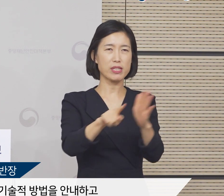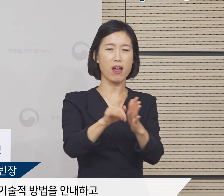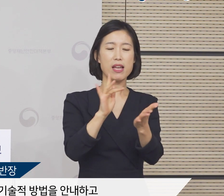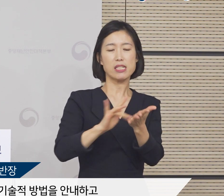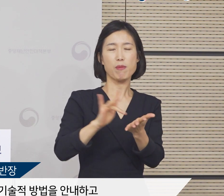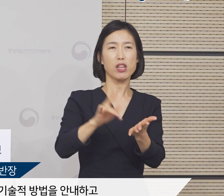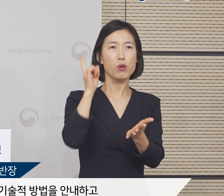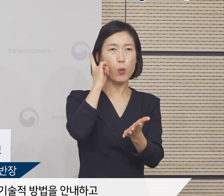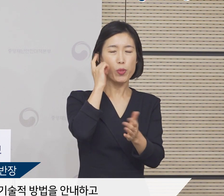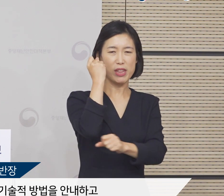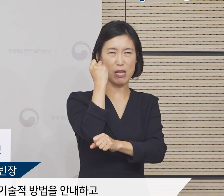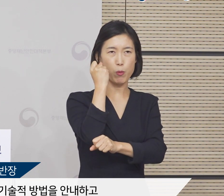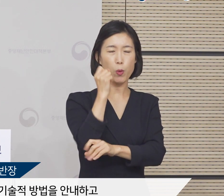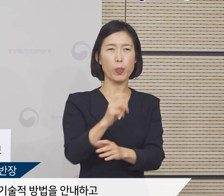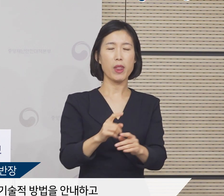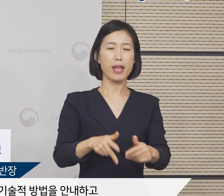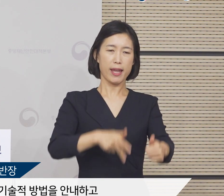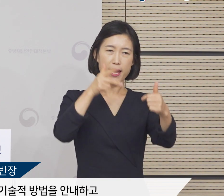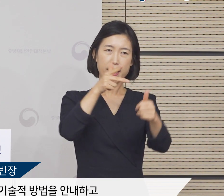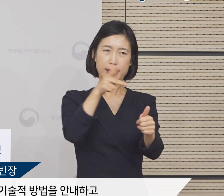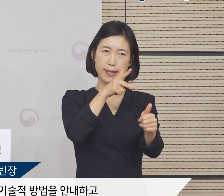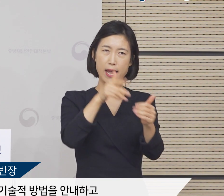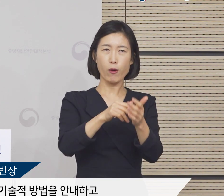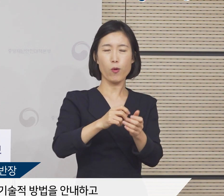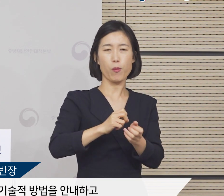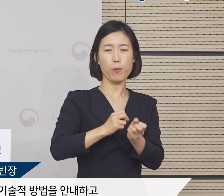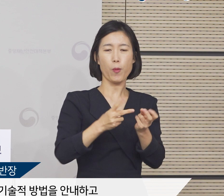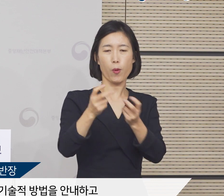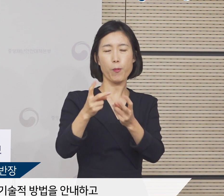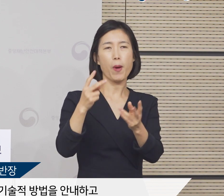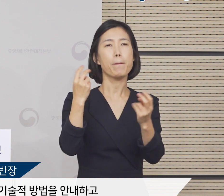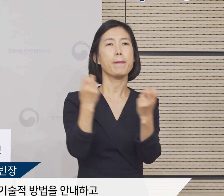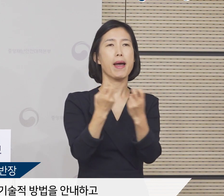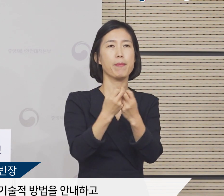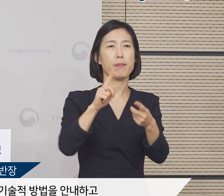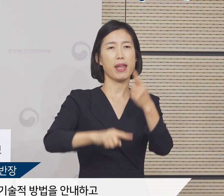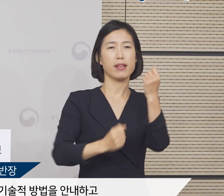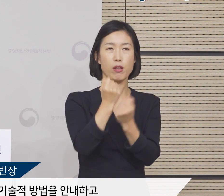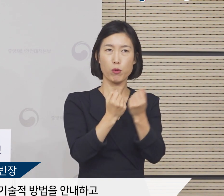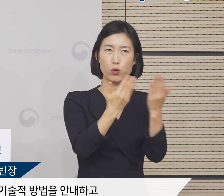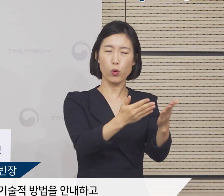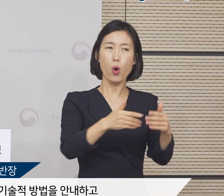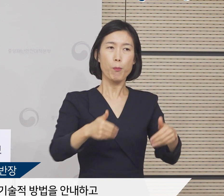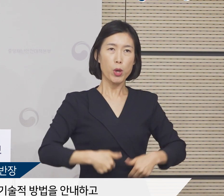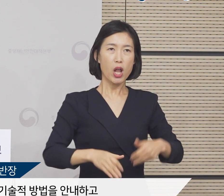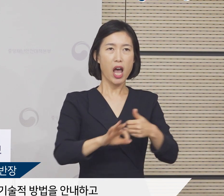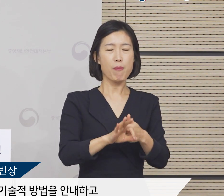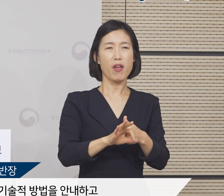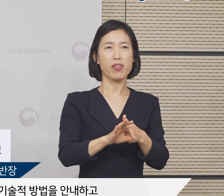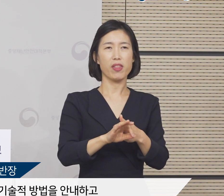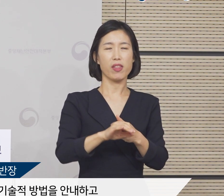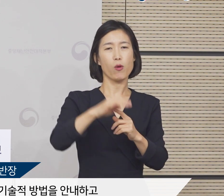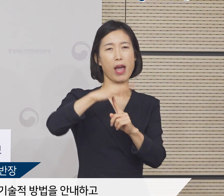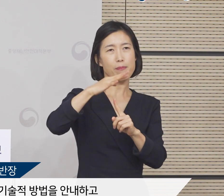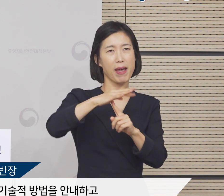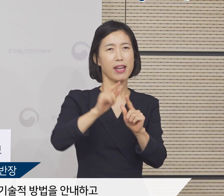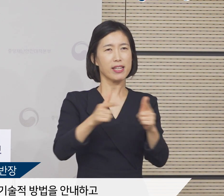기반의 영상 촬영과 송출에 대한 기술적 방법을 안내하고 필요한 통신 환경을 지원할